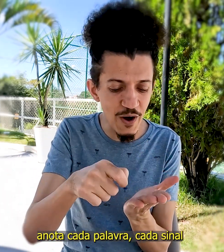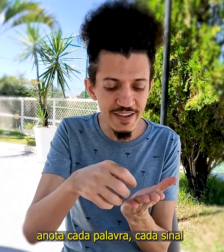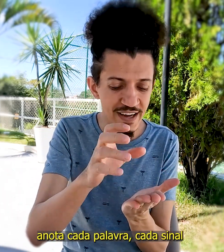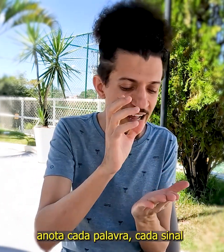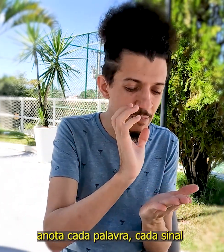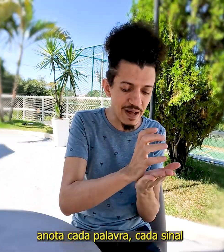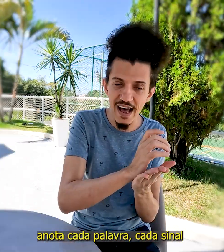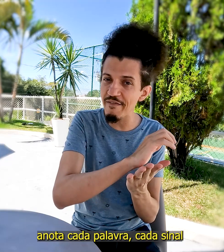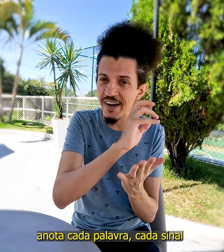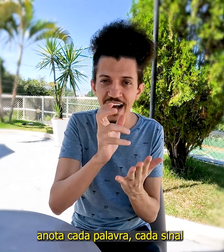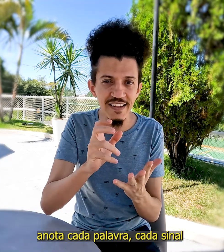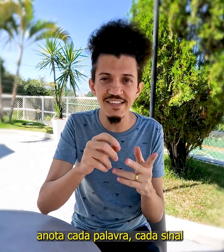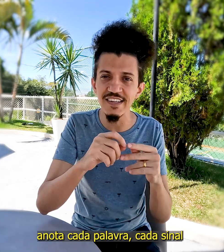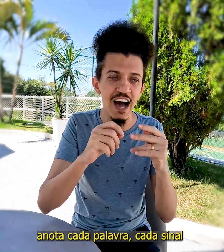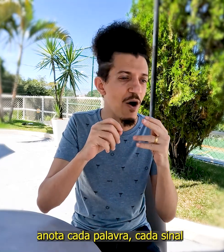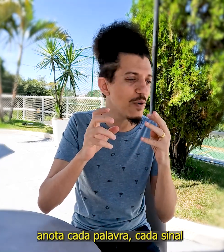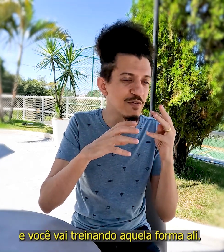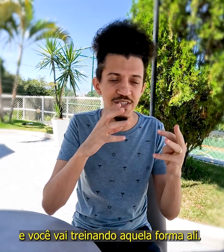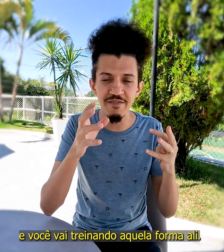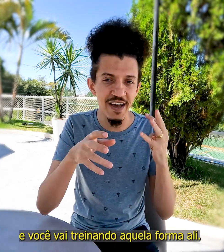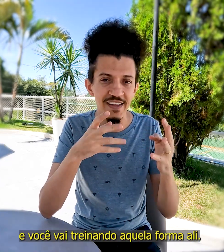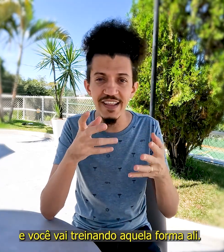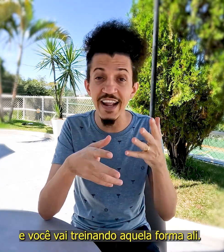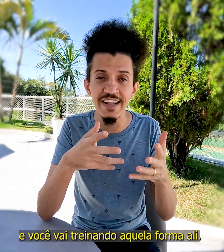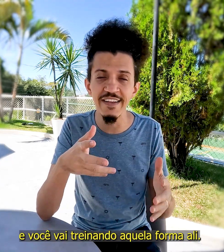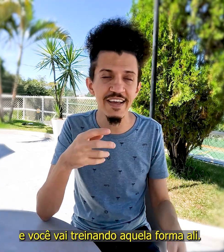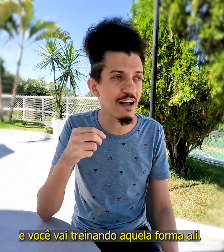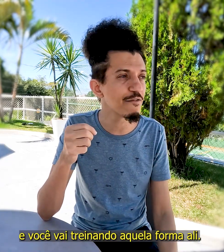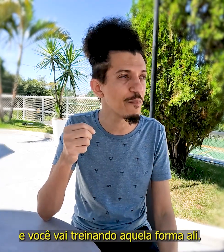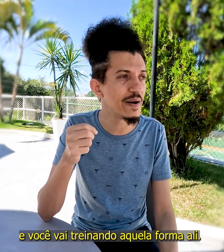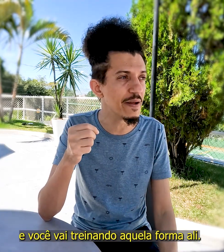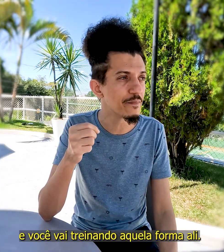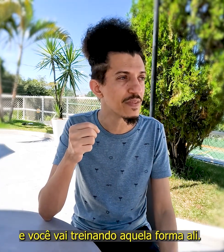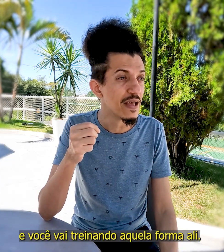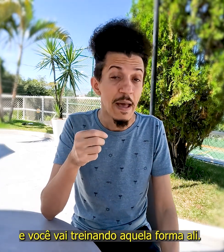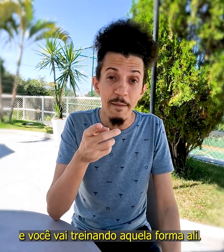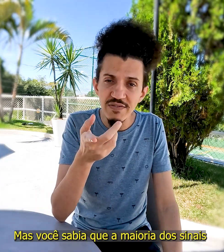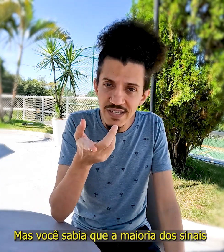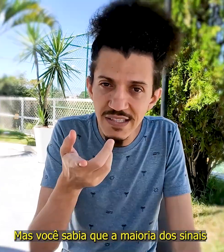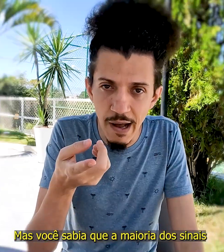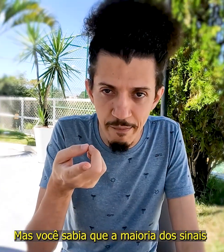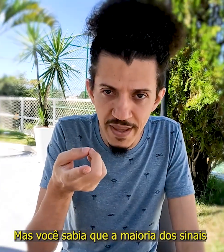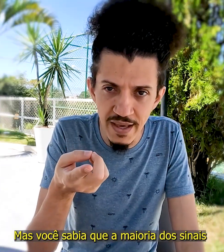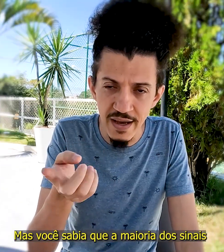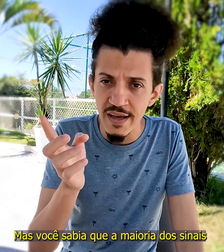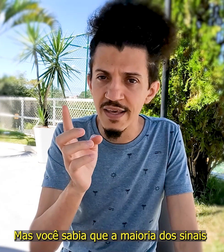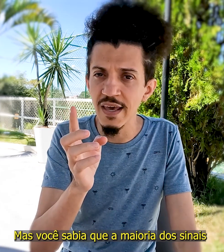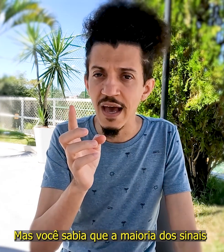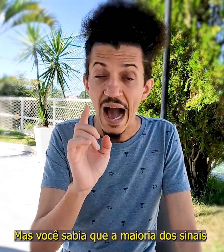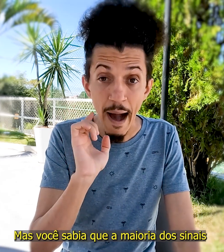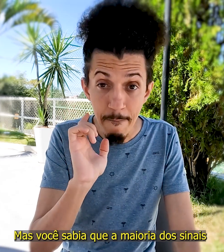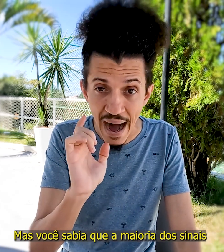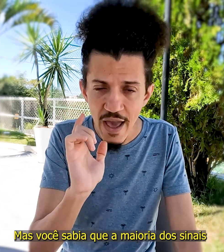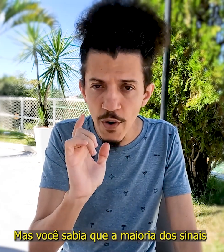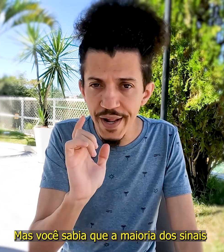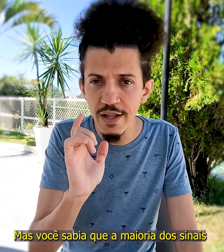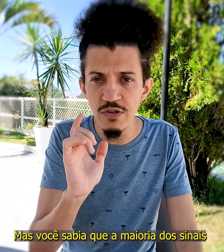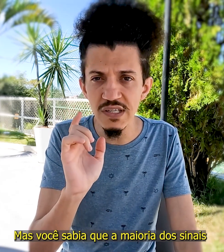anota cada palavra, cada sinal e você vai treinando daquela forma ali. Mas você sabia que a maioria dos